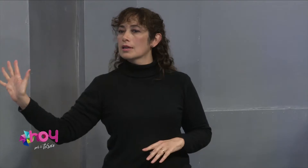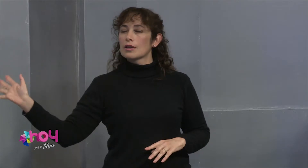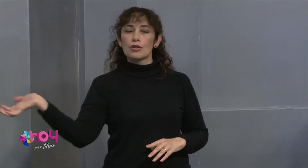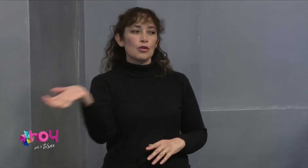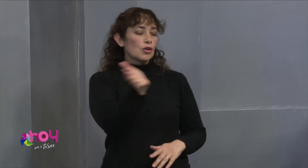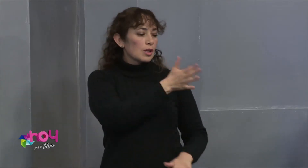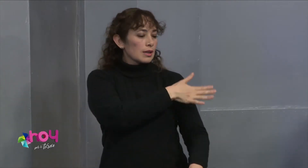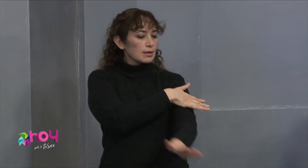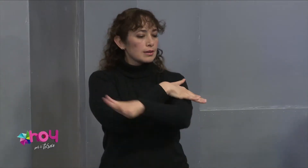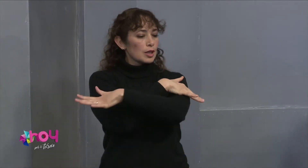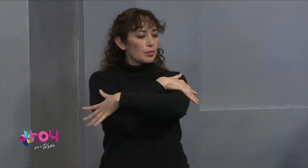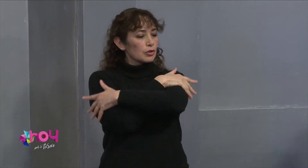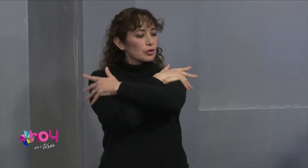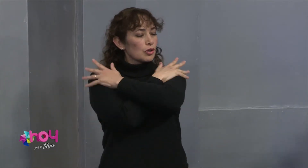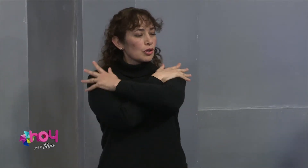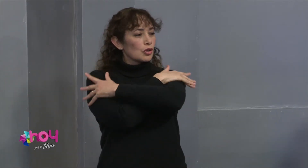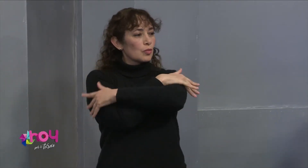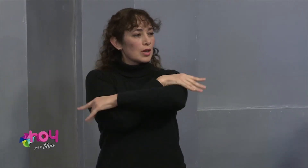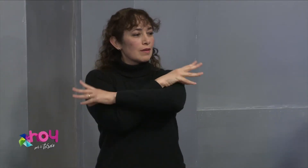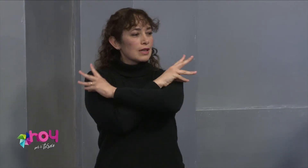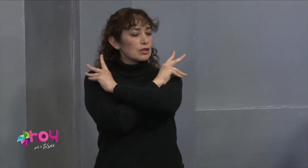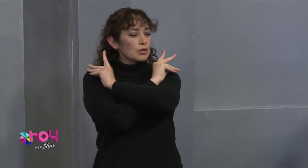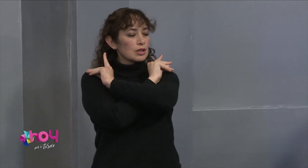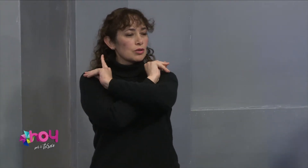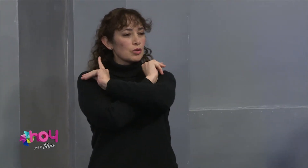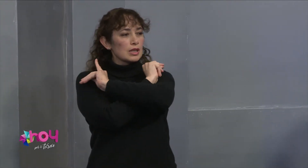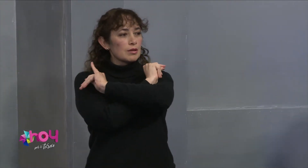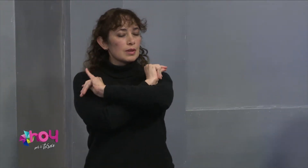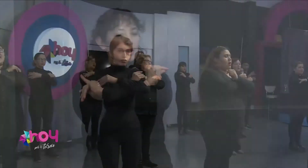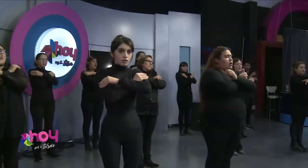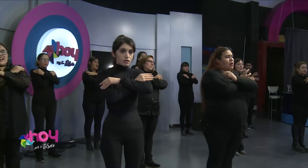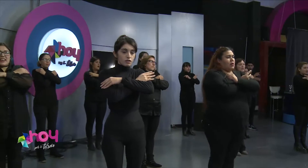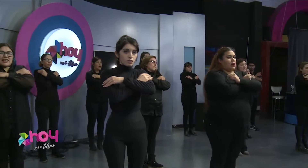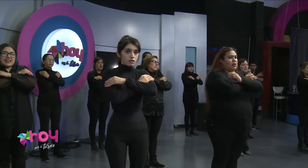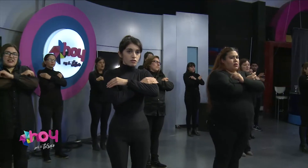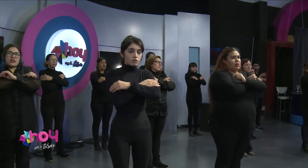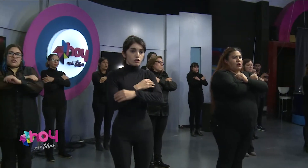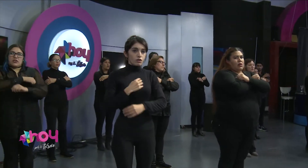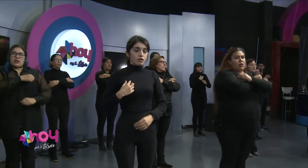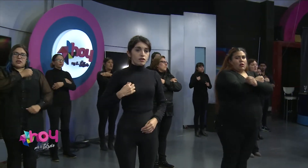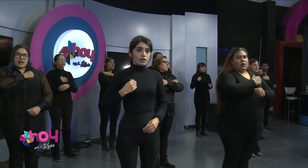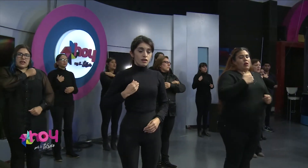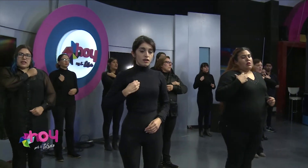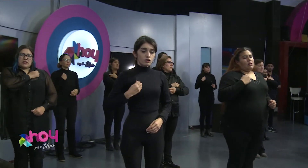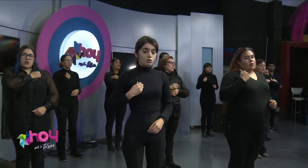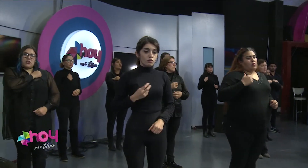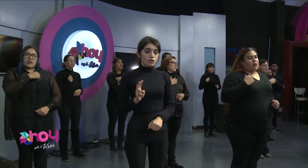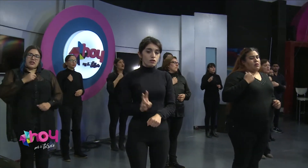trabajado, ese poncho como abrazo azul y blanco que a toda